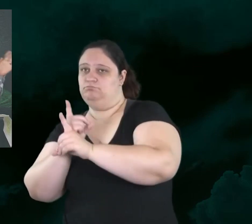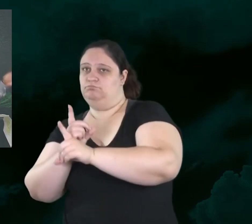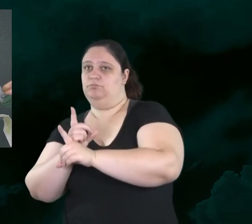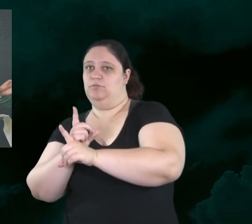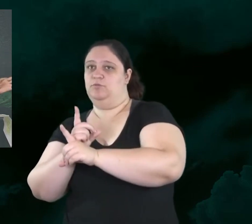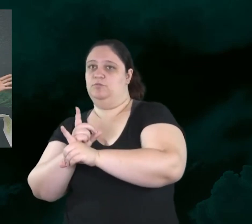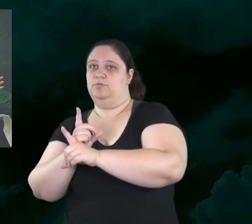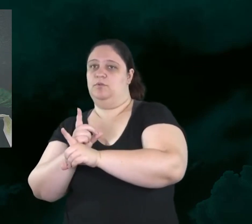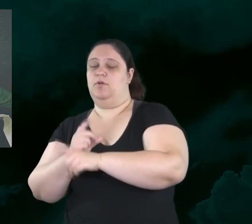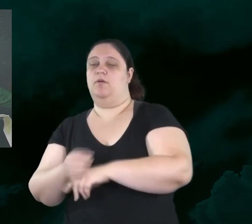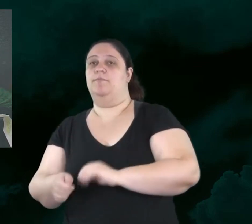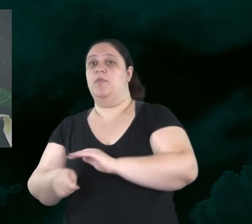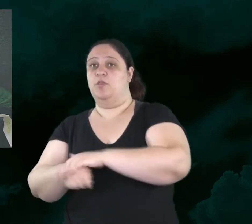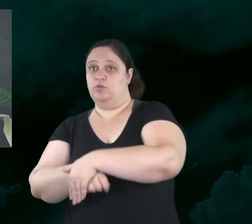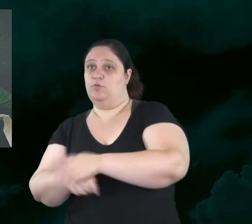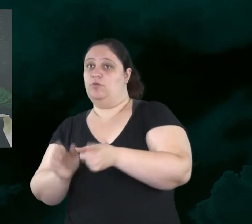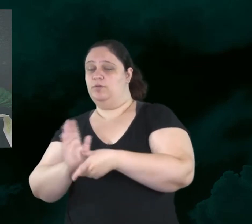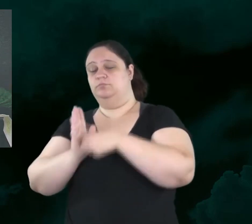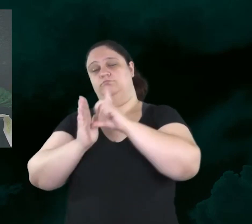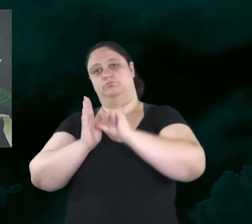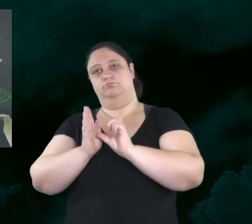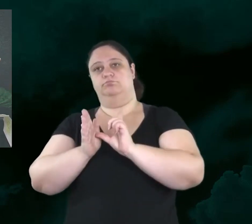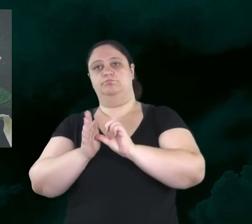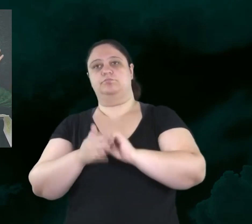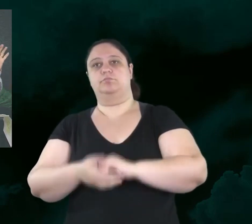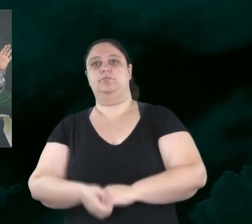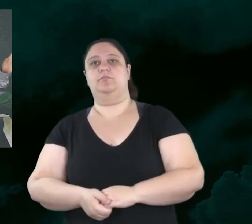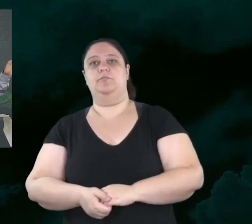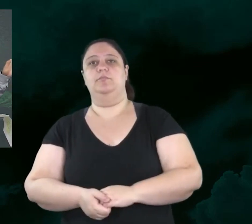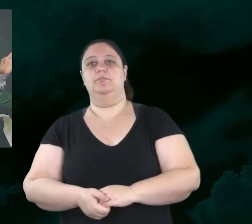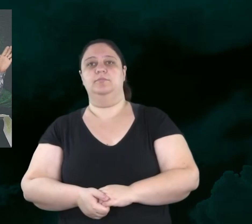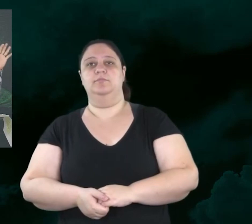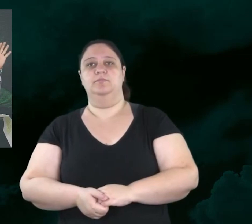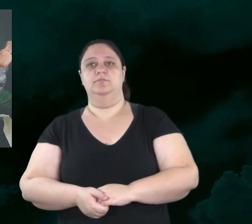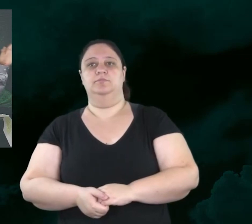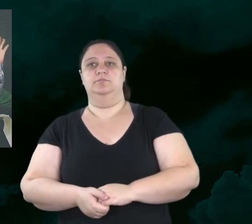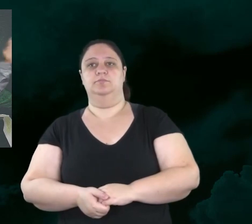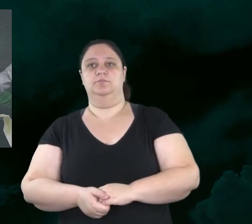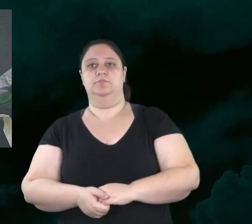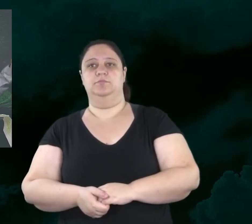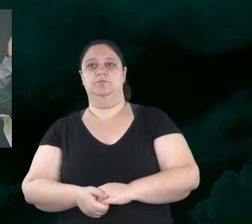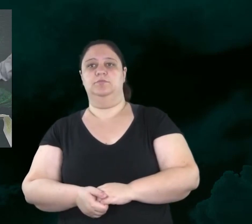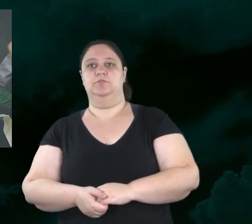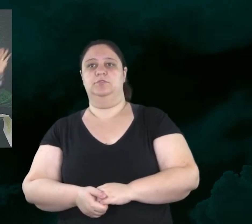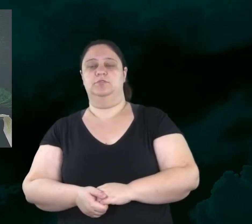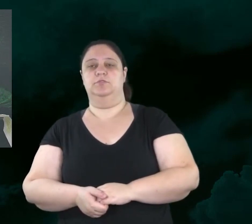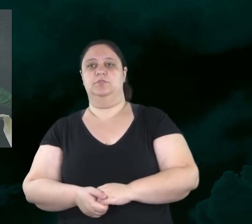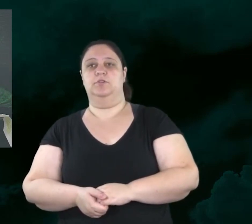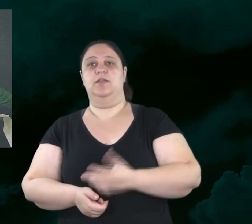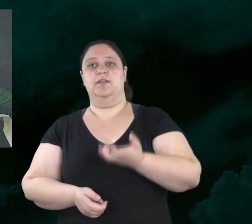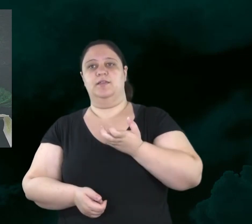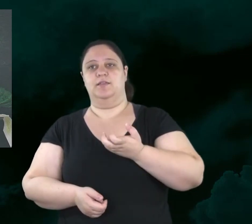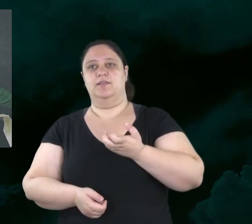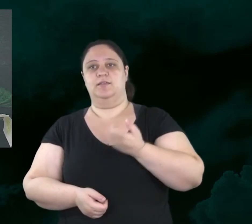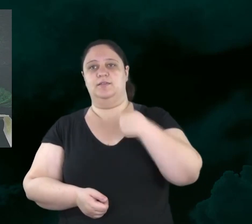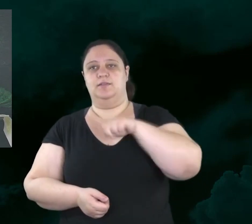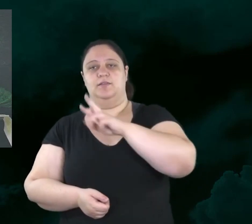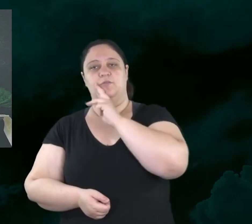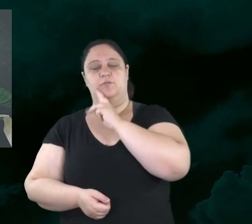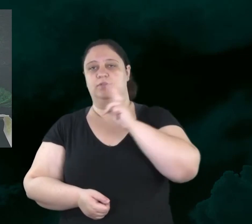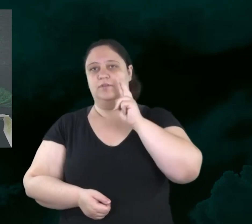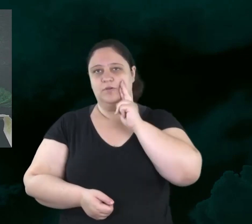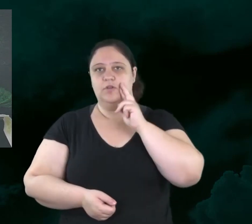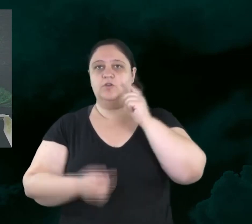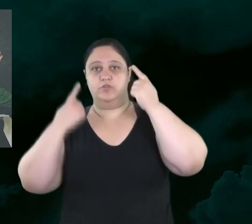fizeram questão da noite anterior, né, que a gente fosse jantar no Shifu, o famoso Shifu.